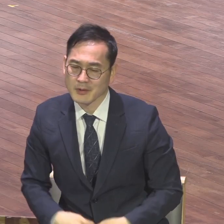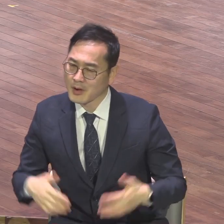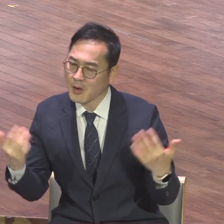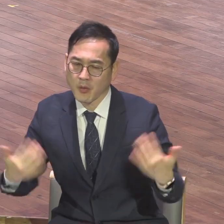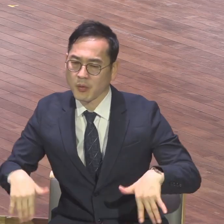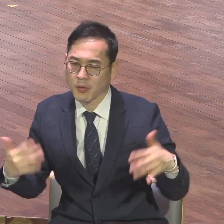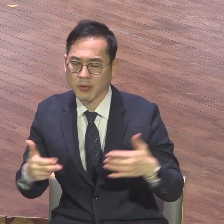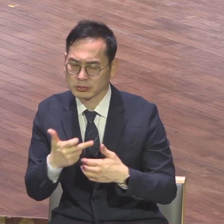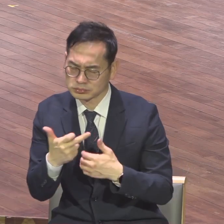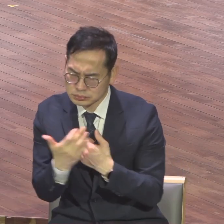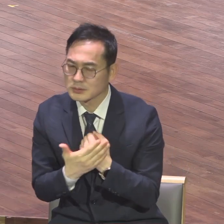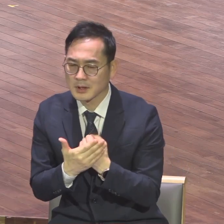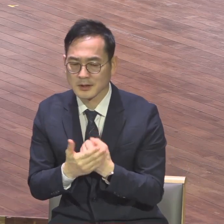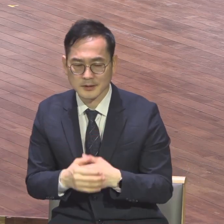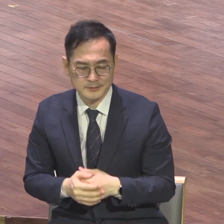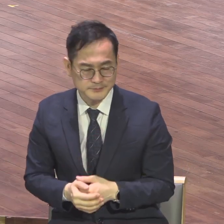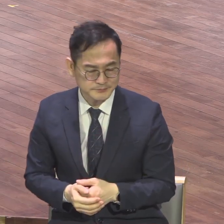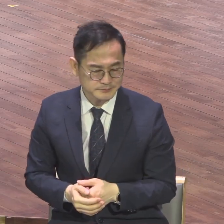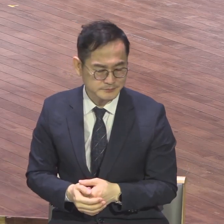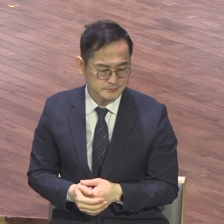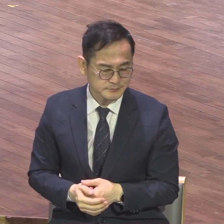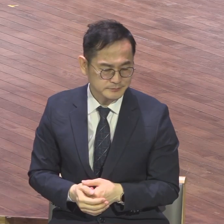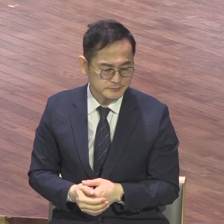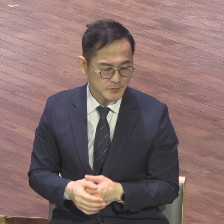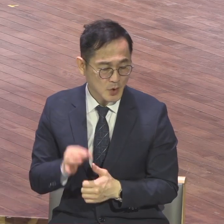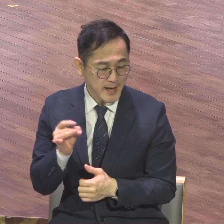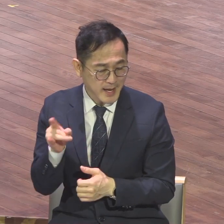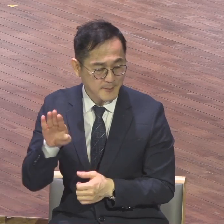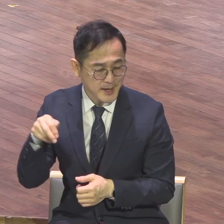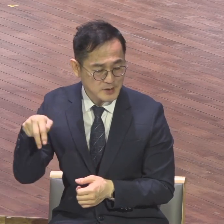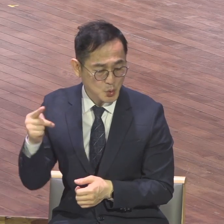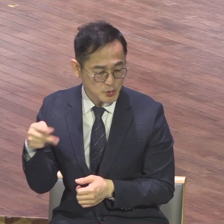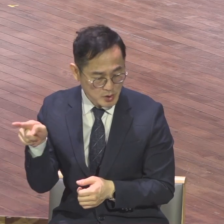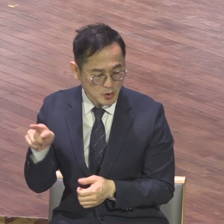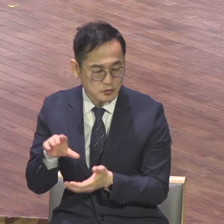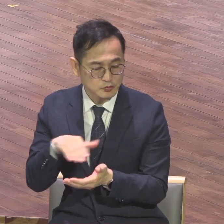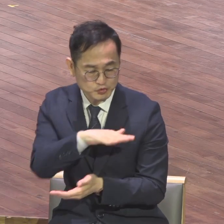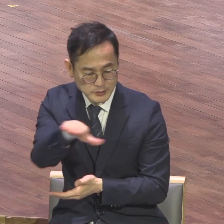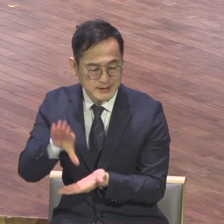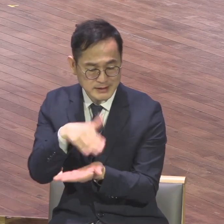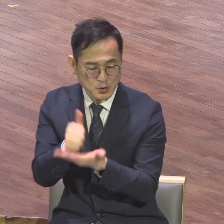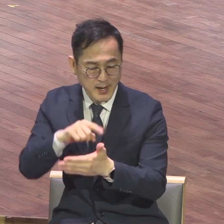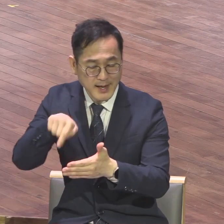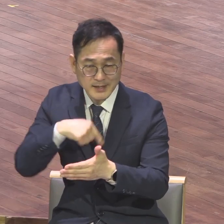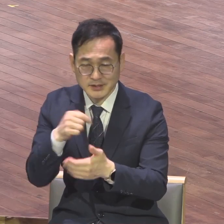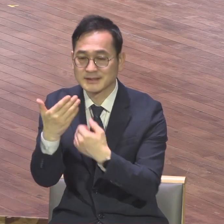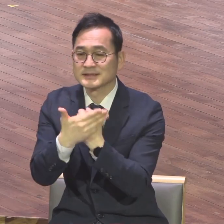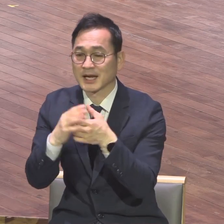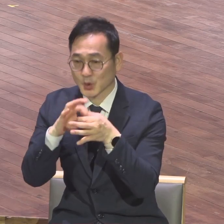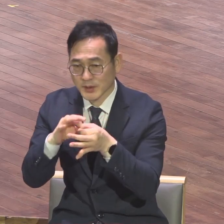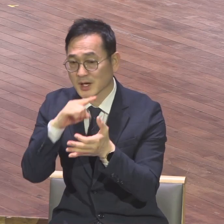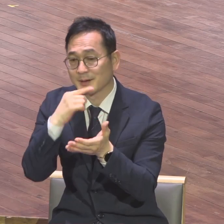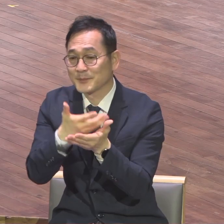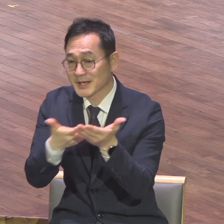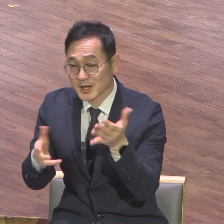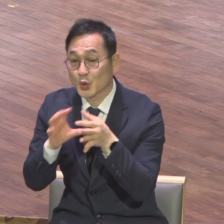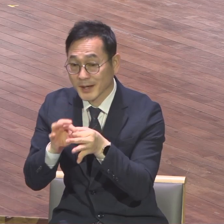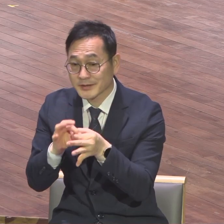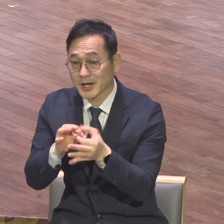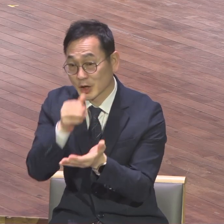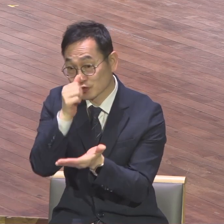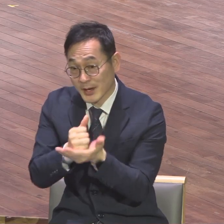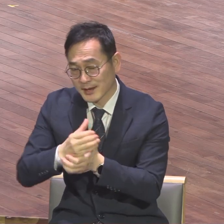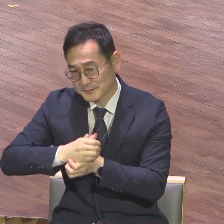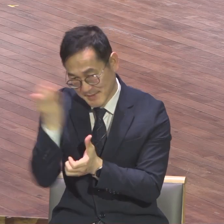에베소 1장 7절에 우리는 그리스도 안에서 그의 은혜를 풍성함을 따라 그의 피로 말미암아 속량고